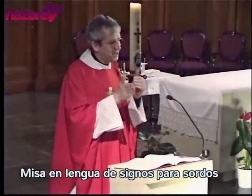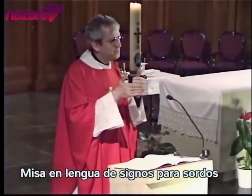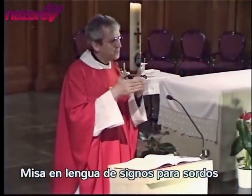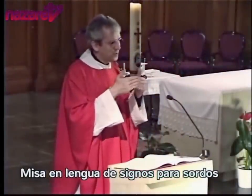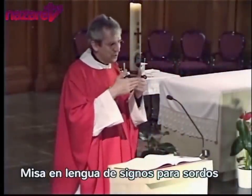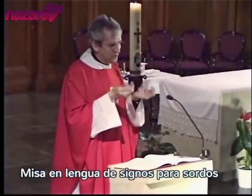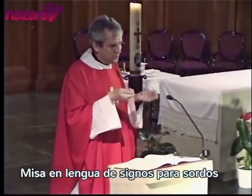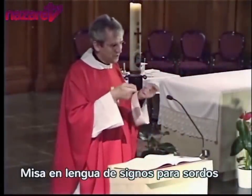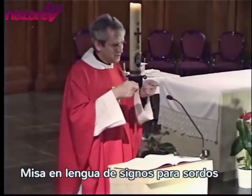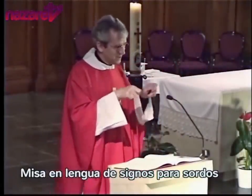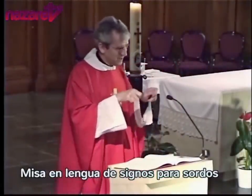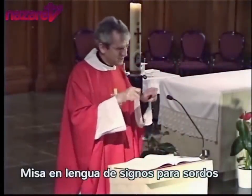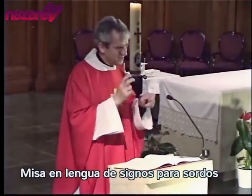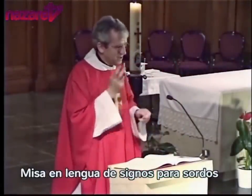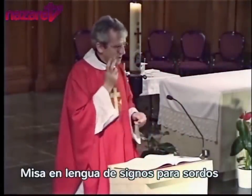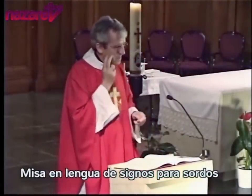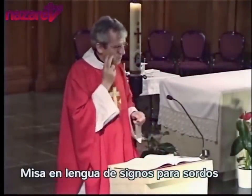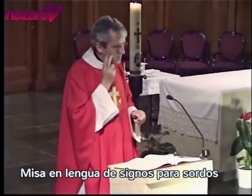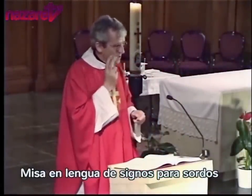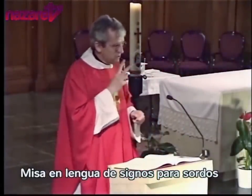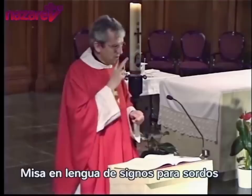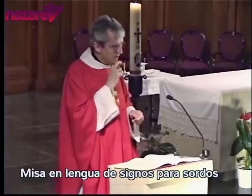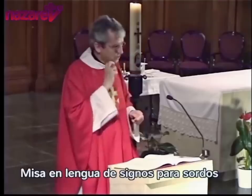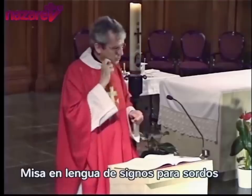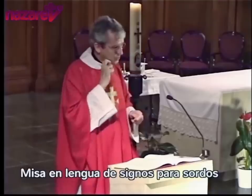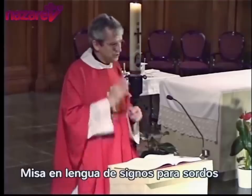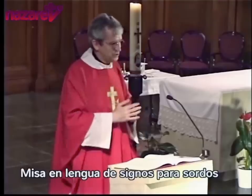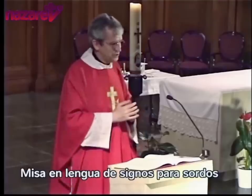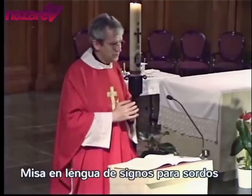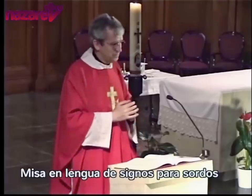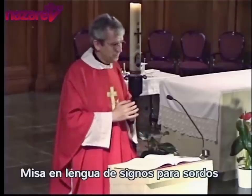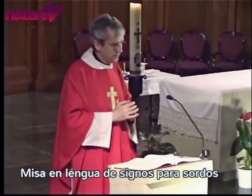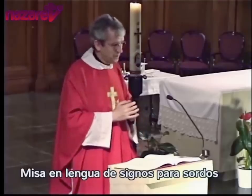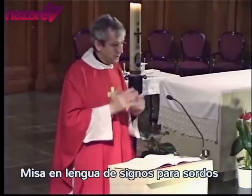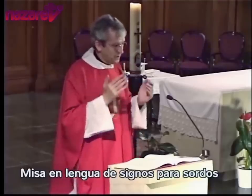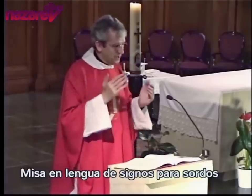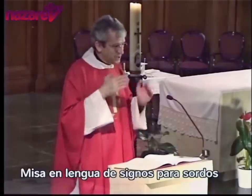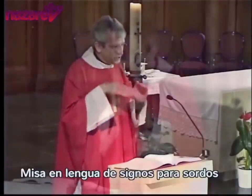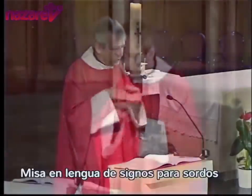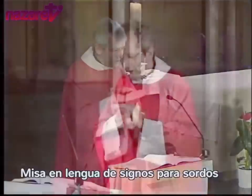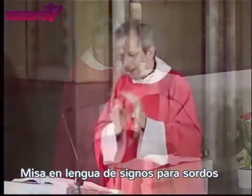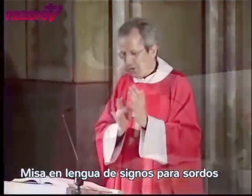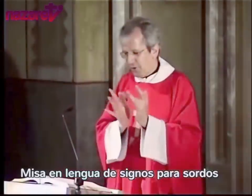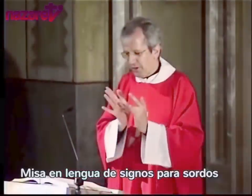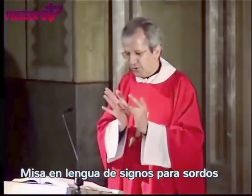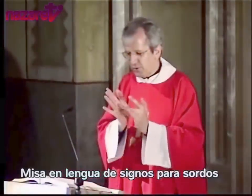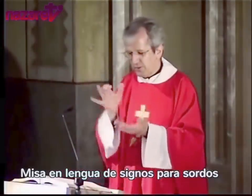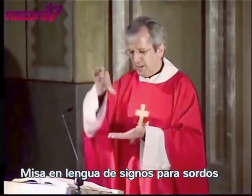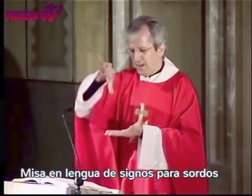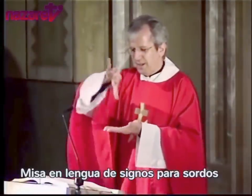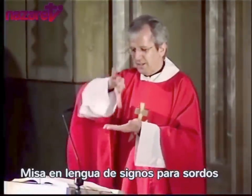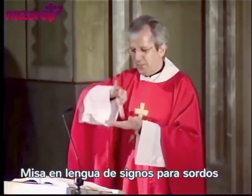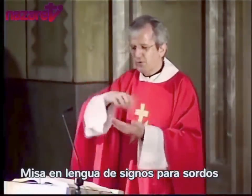casa con las puertas cerradas por miedo a los judíos. Y en eso entró